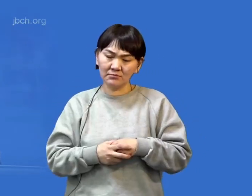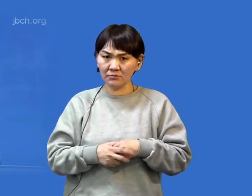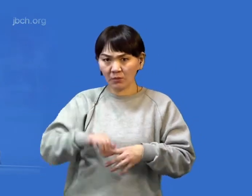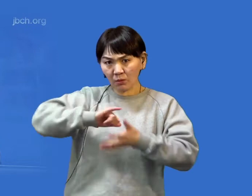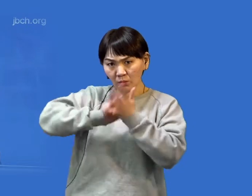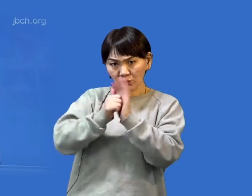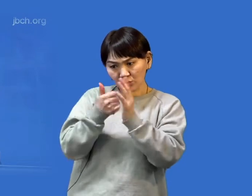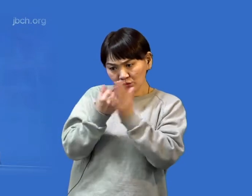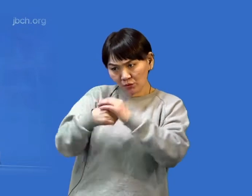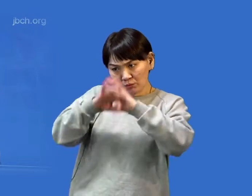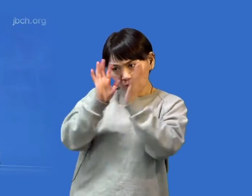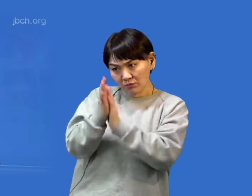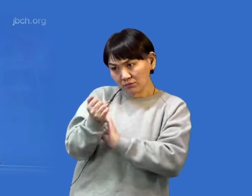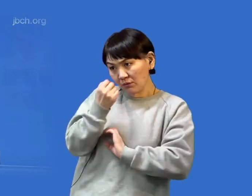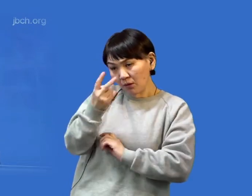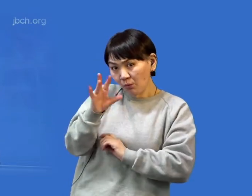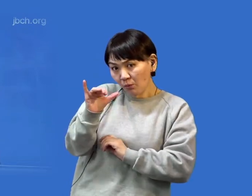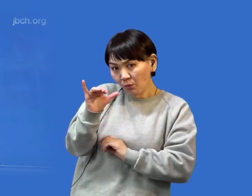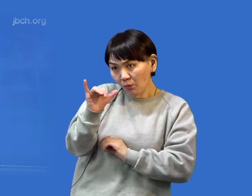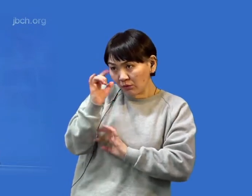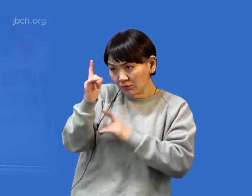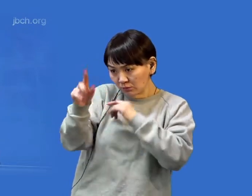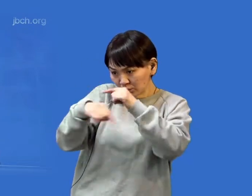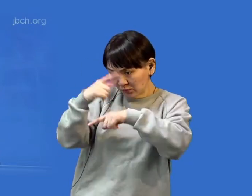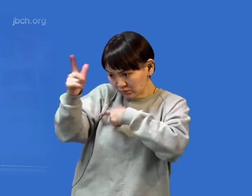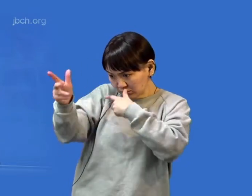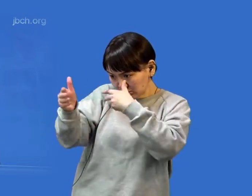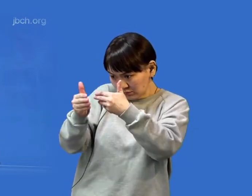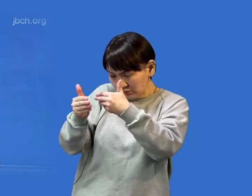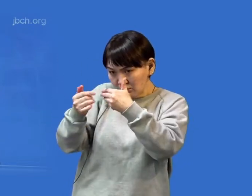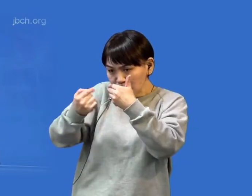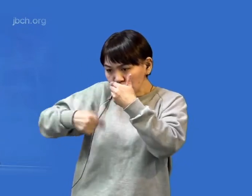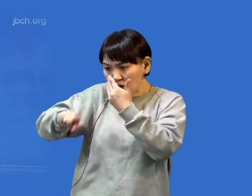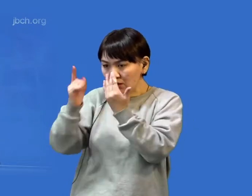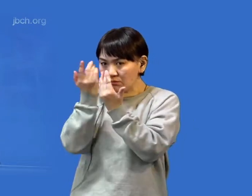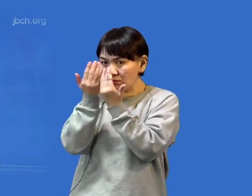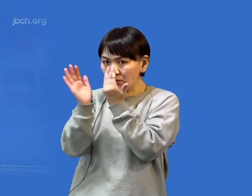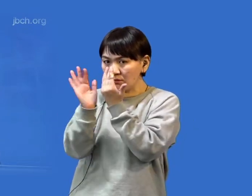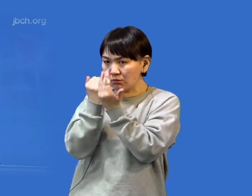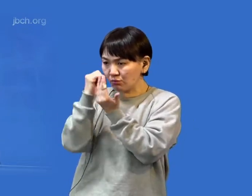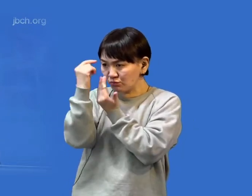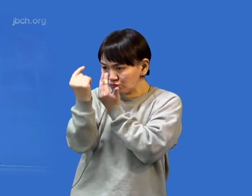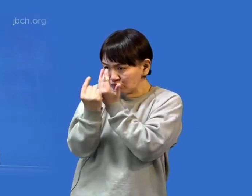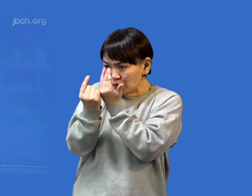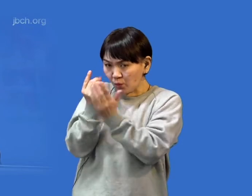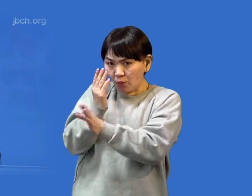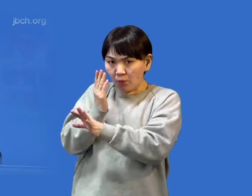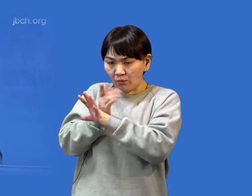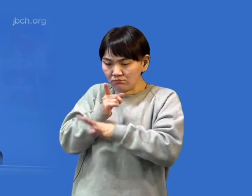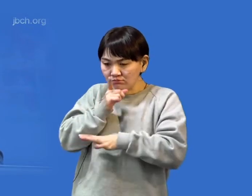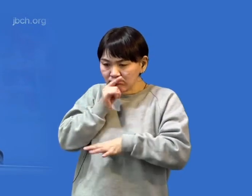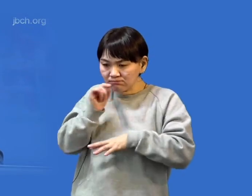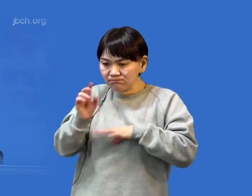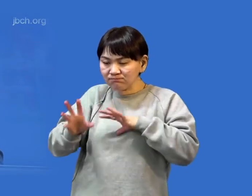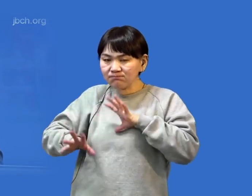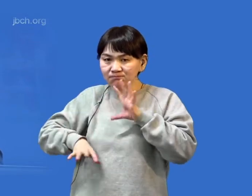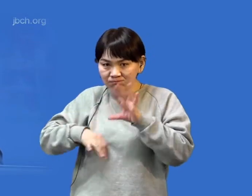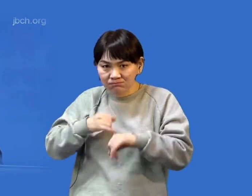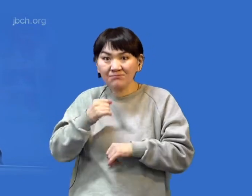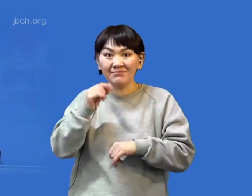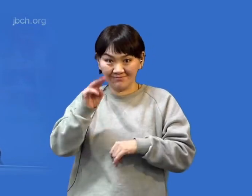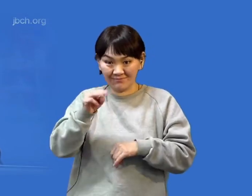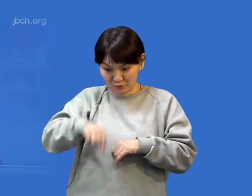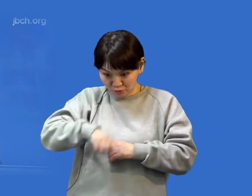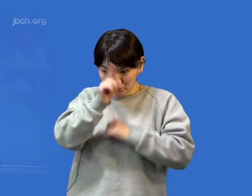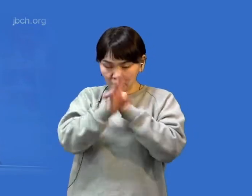үүний үүдэн дээр ч ойрхон байгааг мэдэхтүн гэж хэлсний дагуу энэ бүхэл зүйлс бидний үед биелэгдэж гисэн байна. Өнөөдөр ч